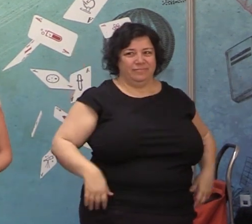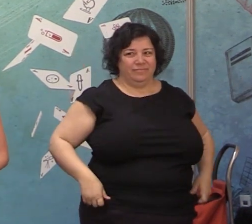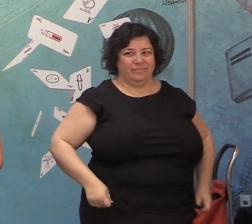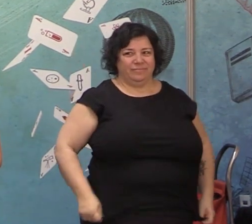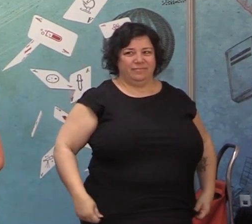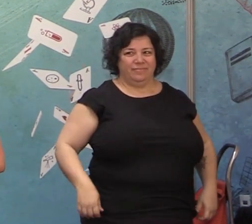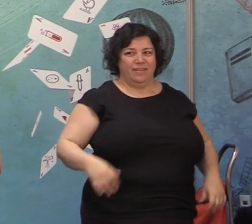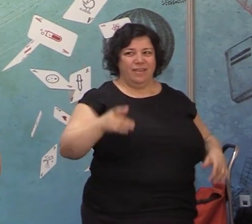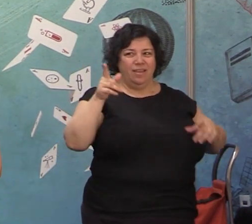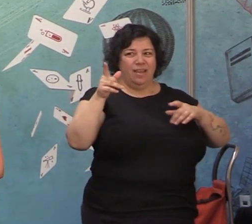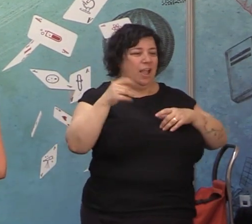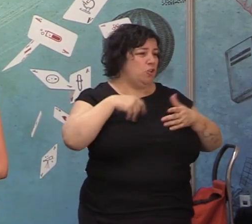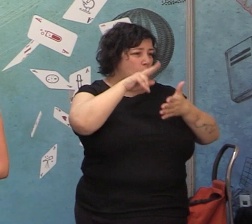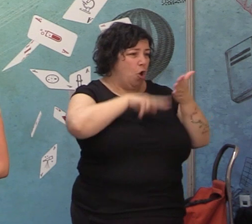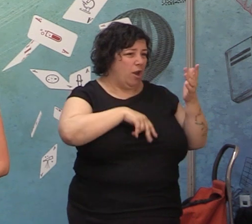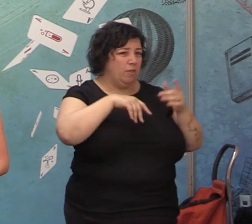En fin.